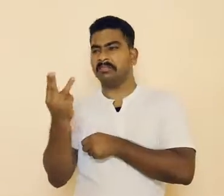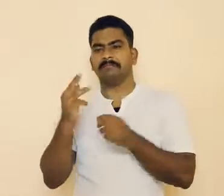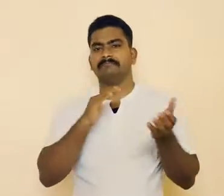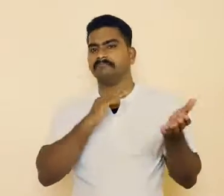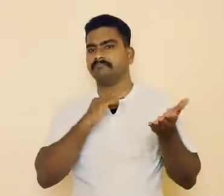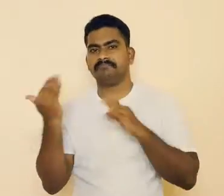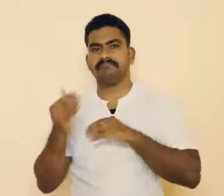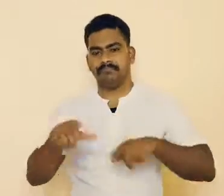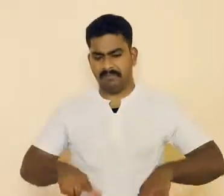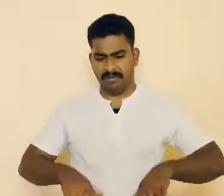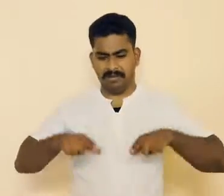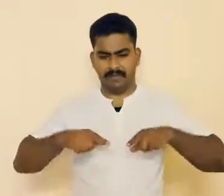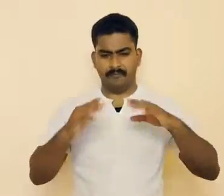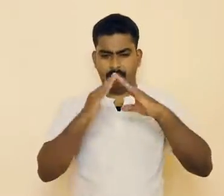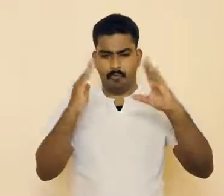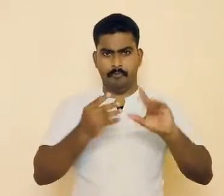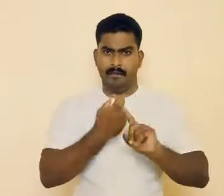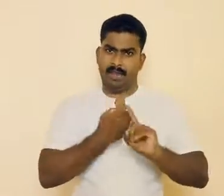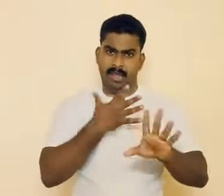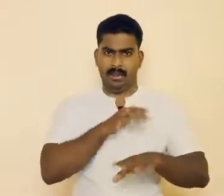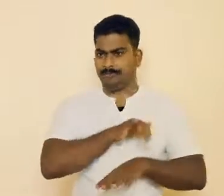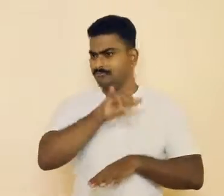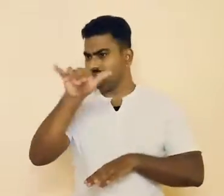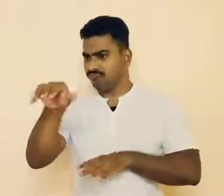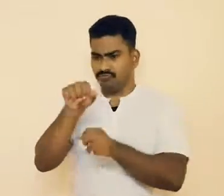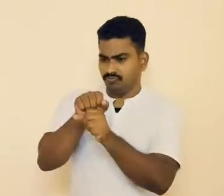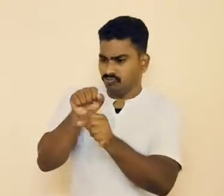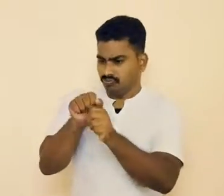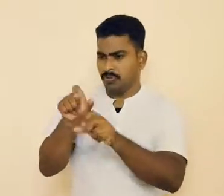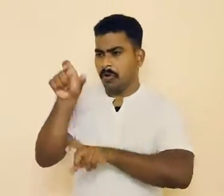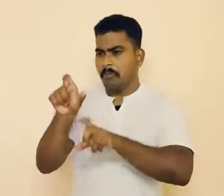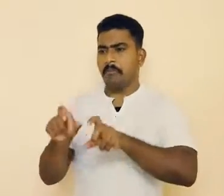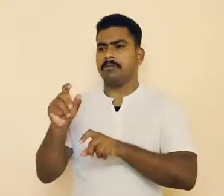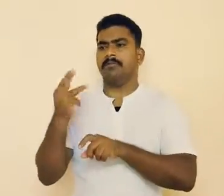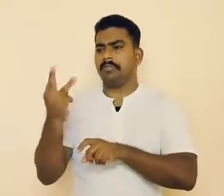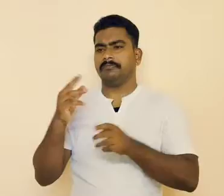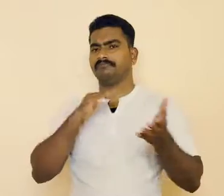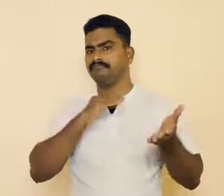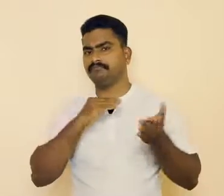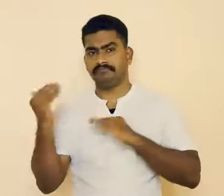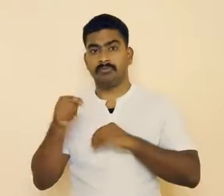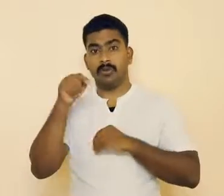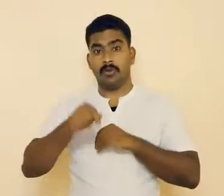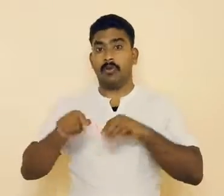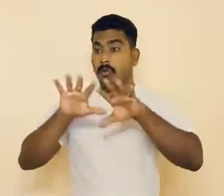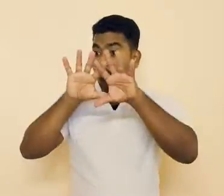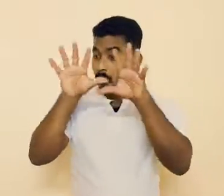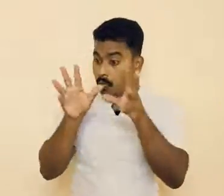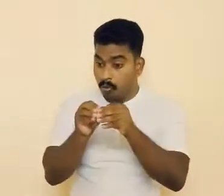ഇതോടെ ഗൾഫിൽ കോവിഡ് രോഗബാധ മൂലം മരിക്കുന്ന മലയാളികളുടെ എണ്ണം 97 ആയി.